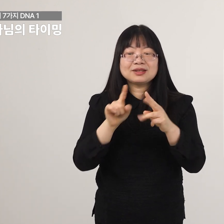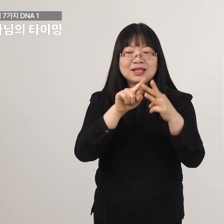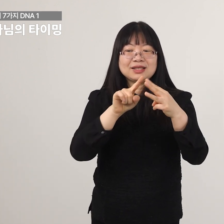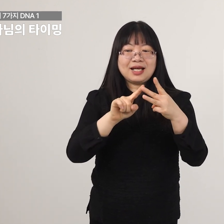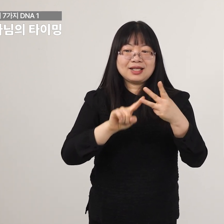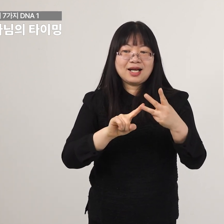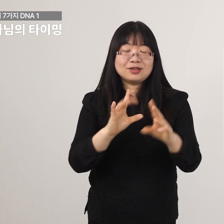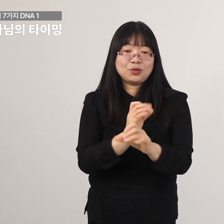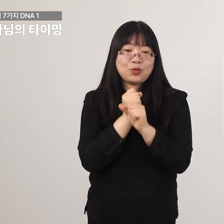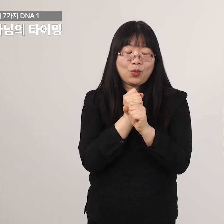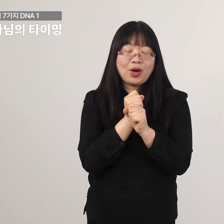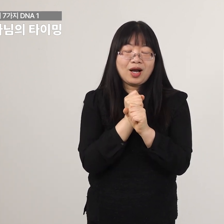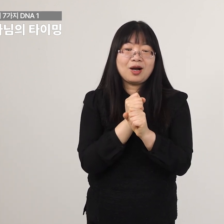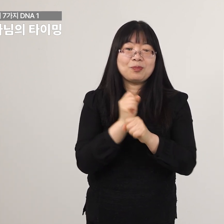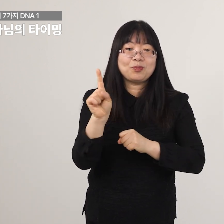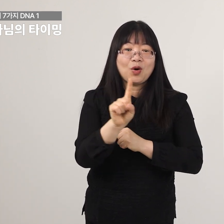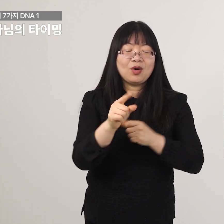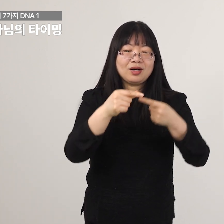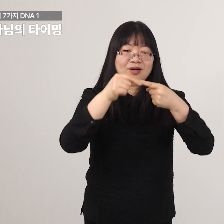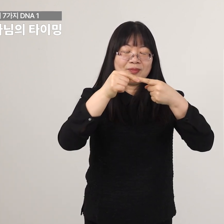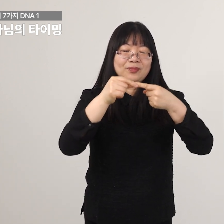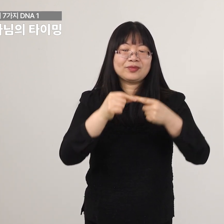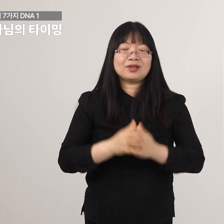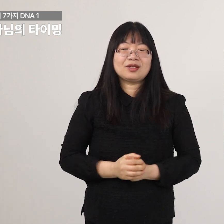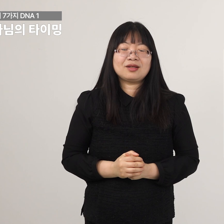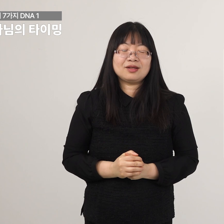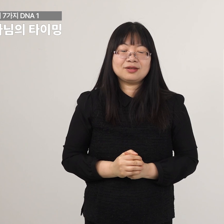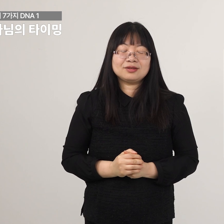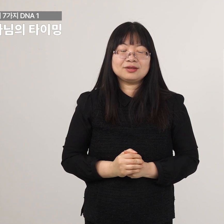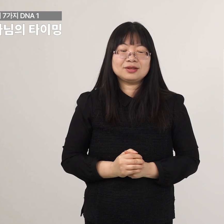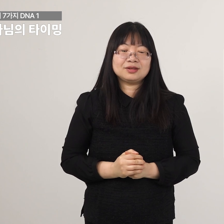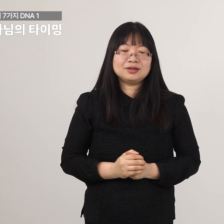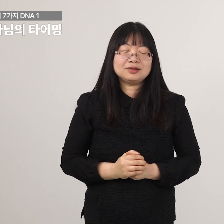가지로 요약하면 이렇습니다. 첫째,